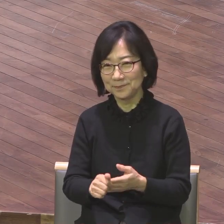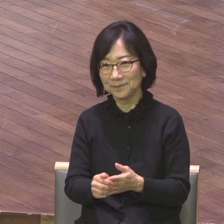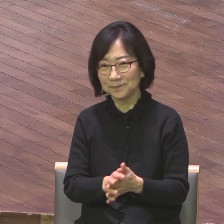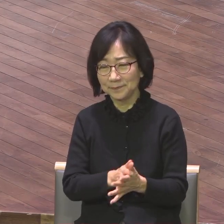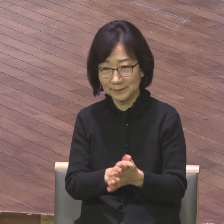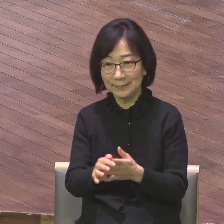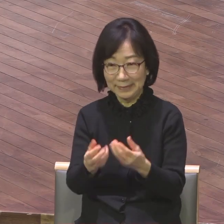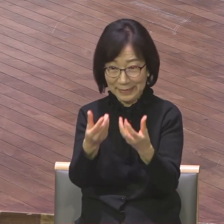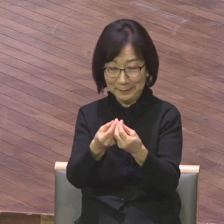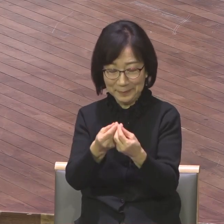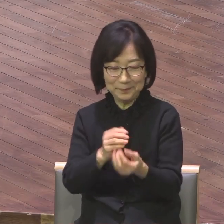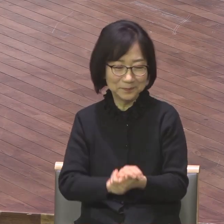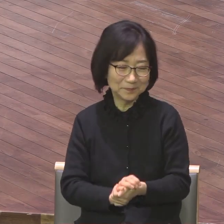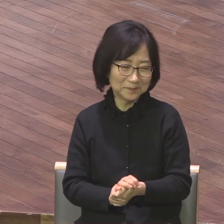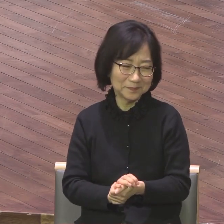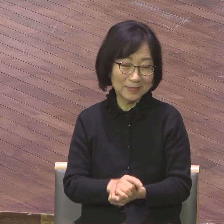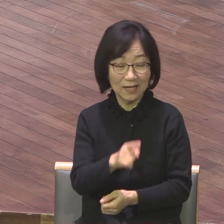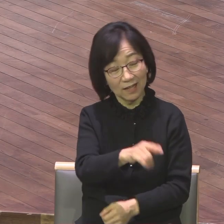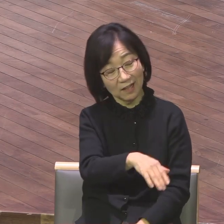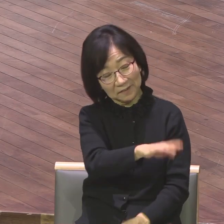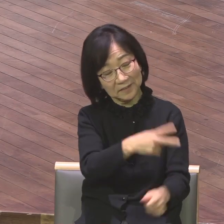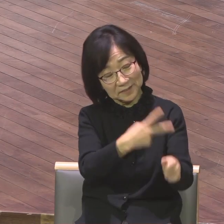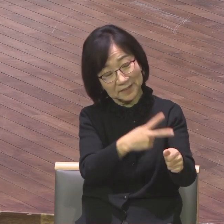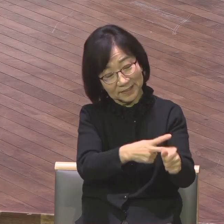요한의 가슴 비수를 꽂는 거예요.